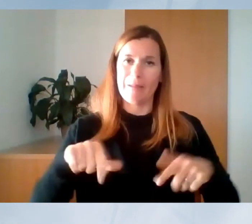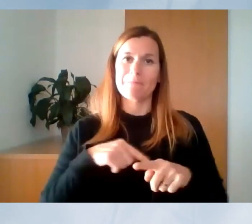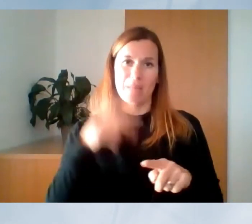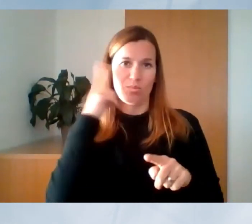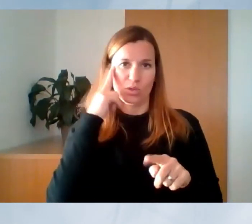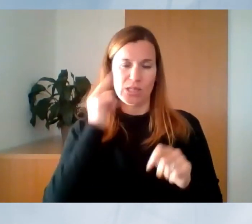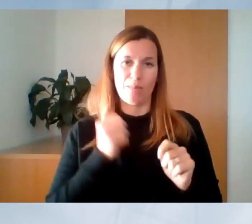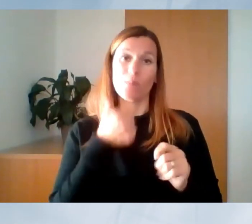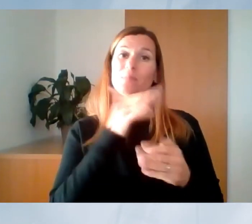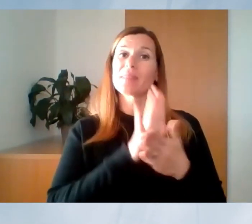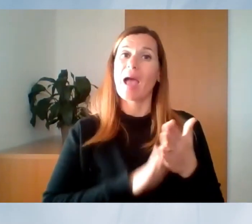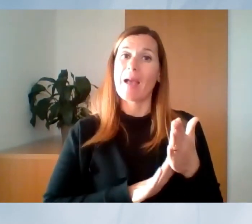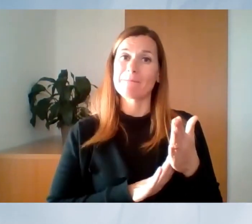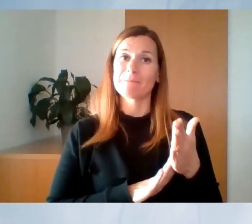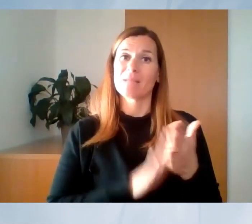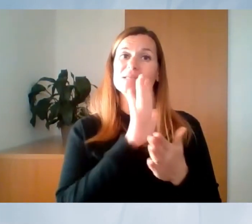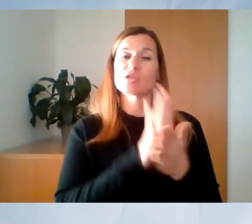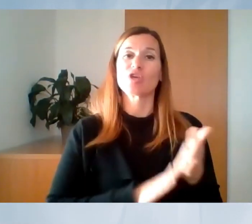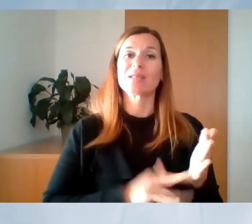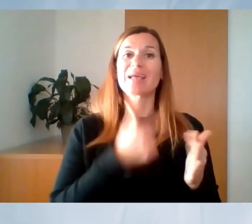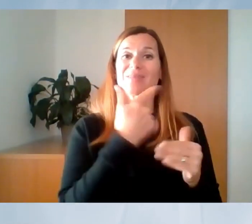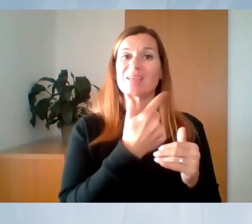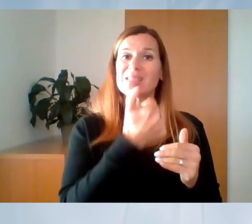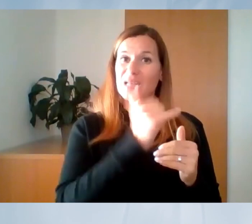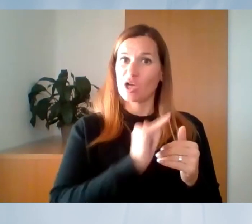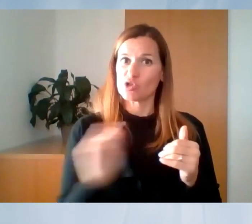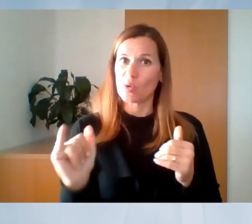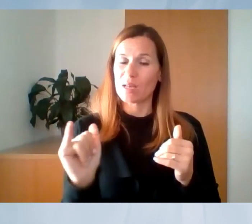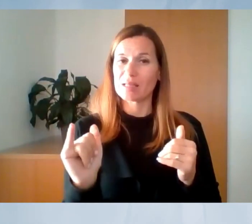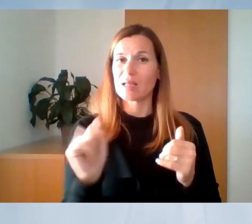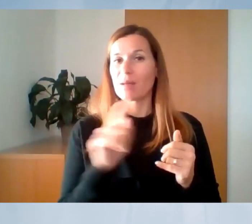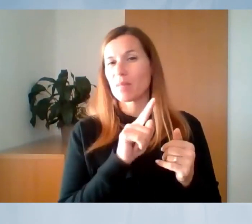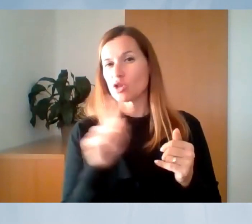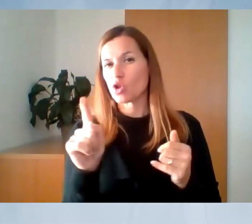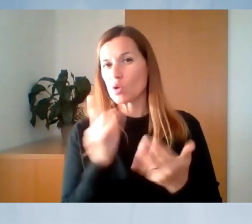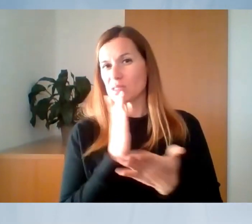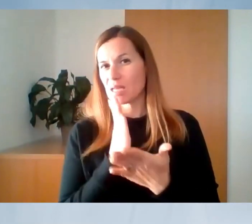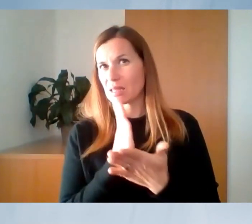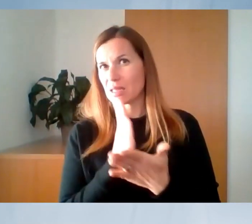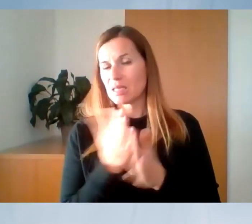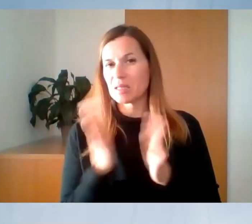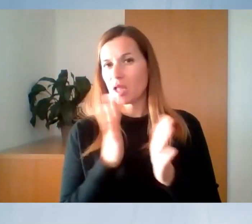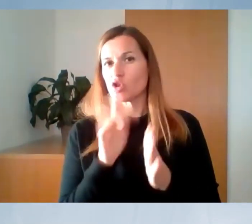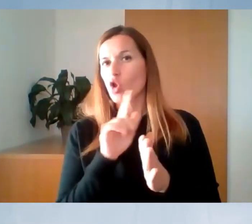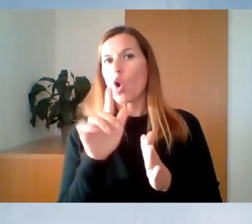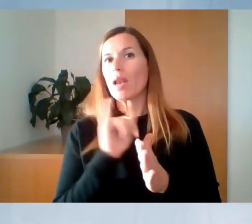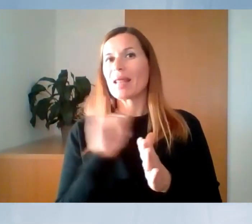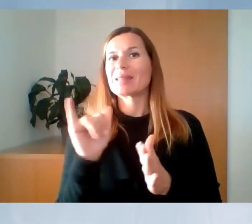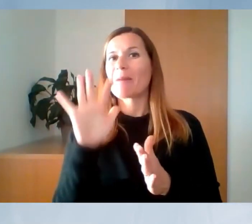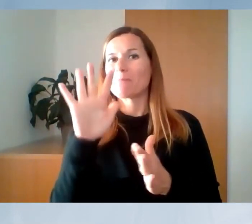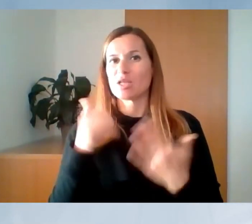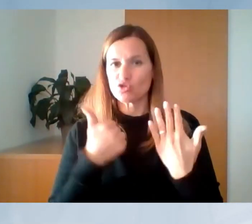ki jih mi poznamo. Najprej v začetku 20. stoletja, pa tudi v sredini, tam do